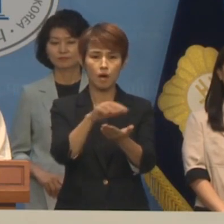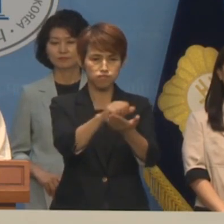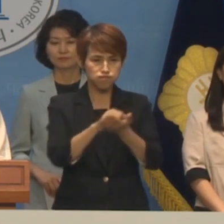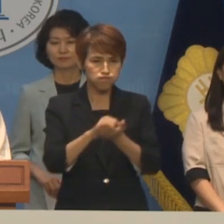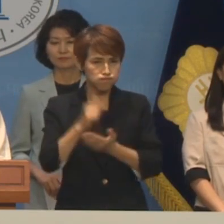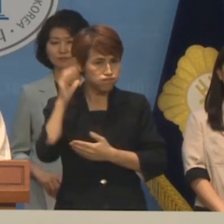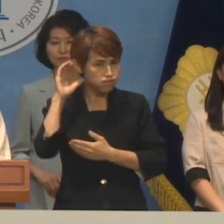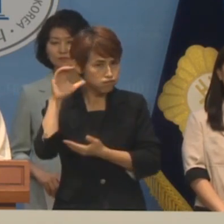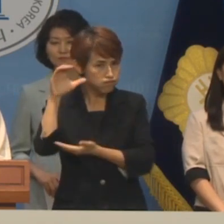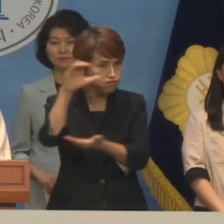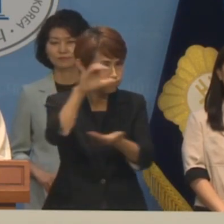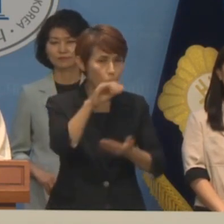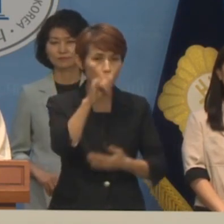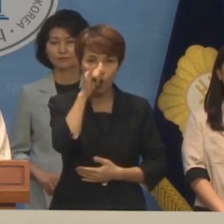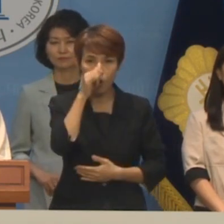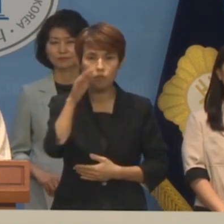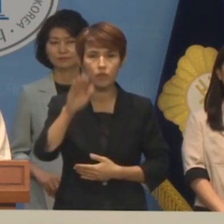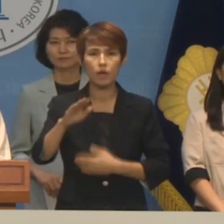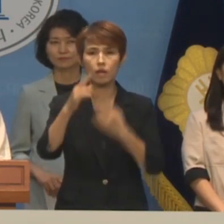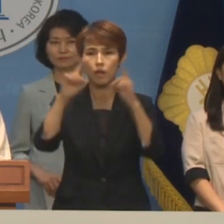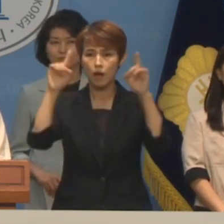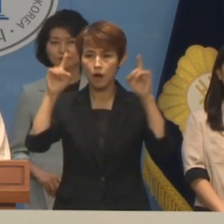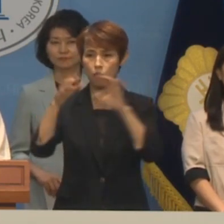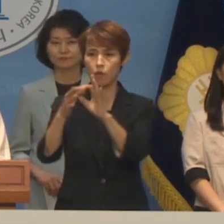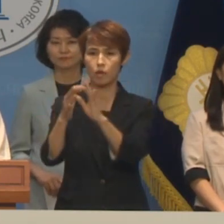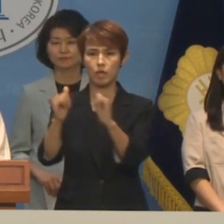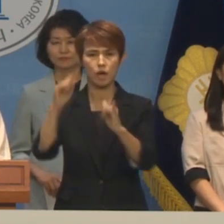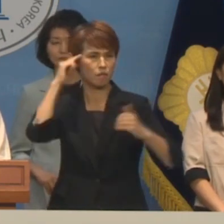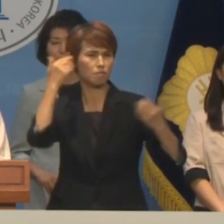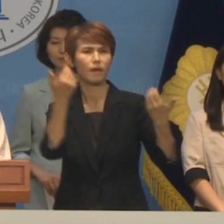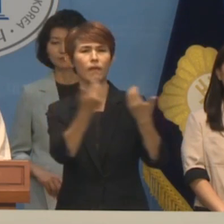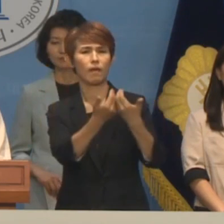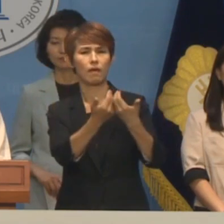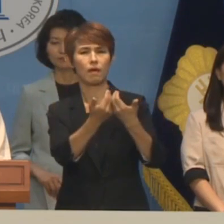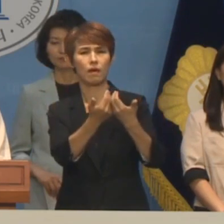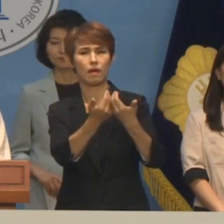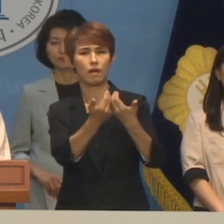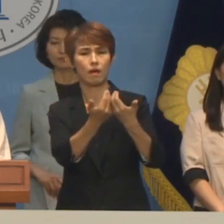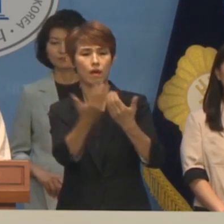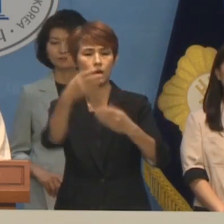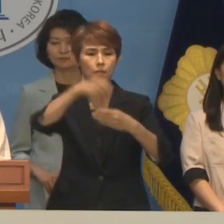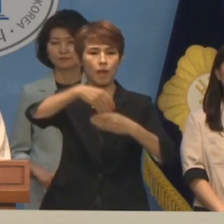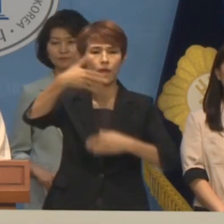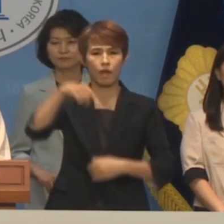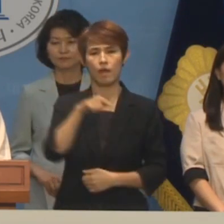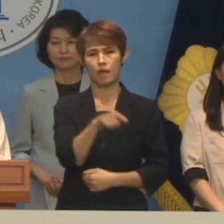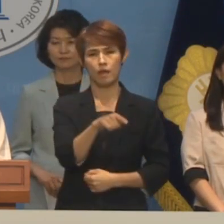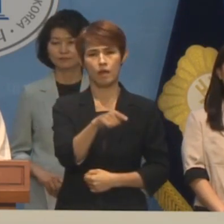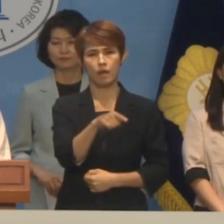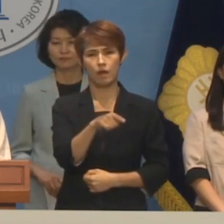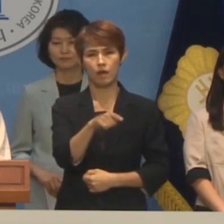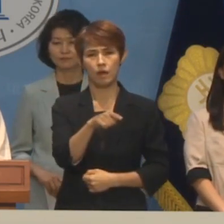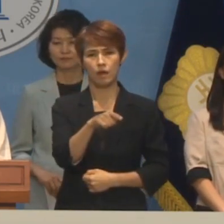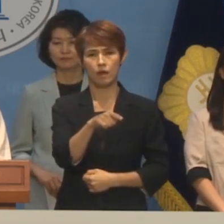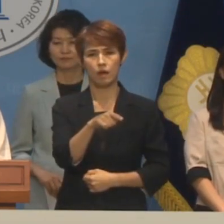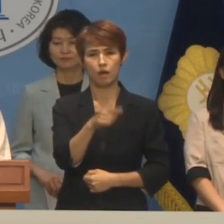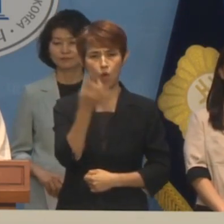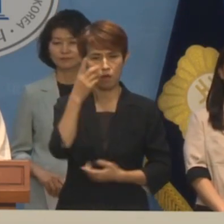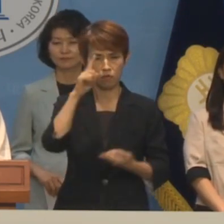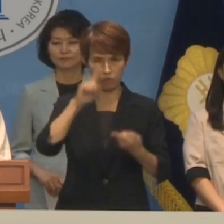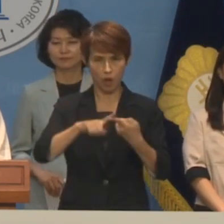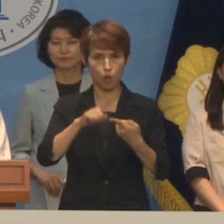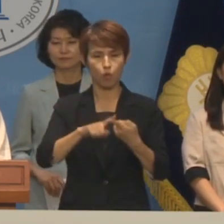과정을 거쳤으나 대학 구성원들의 반대 의견이 반영되지 않은 채 거의 원안